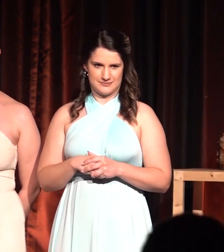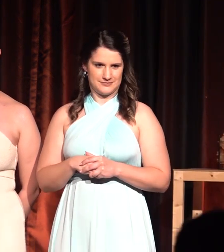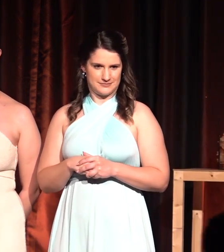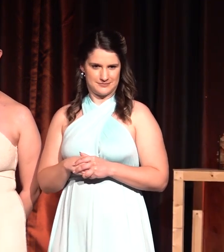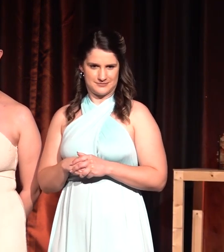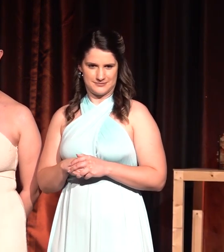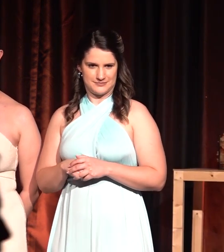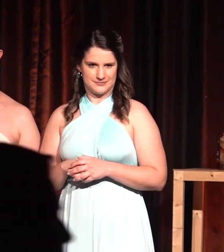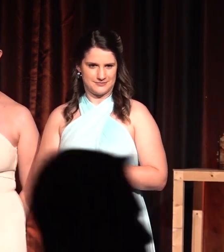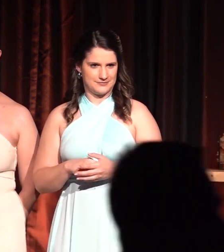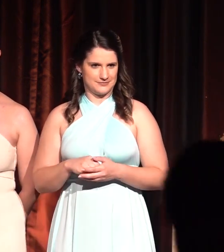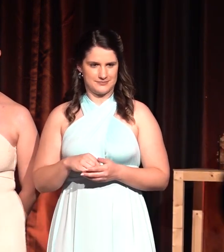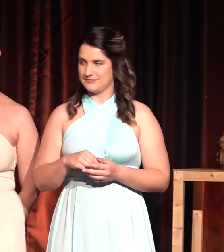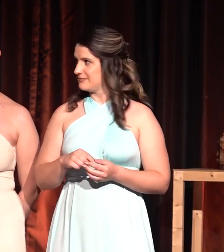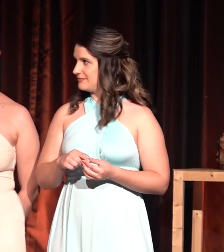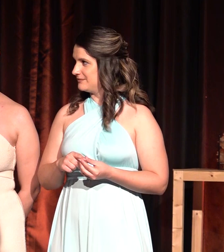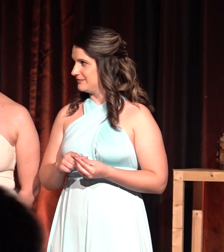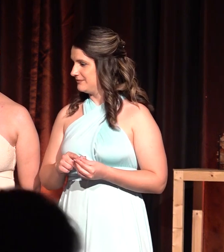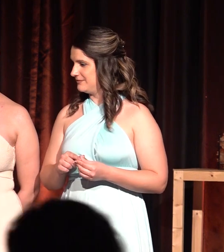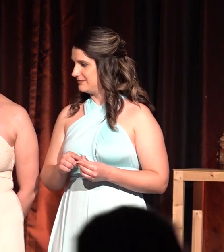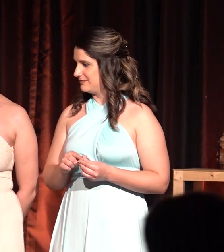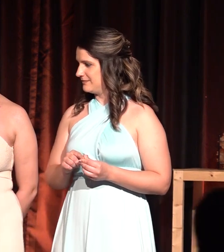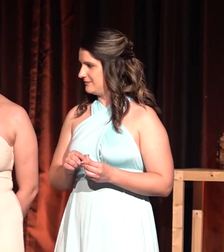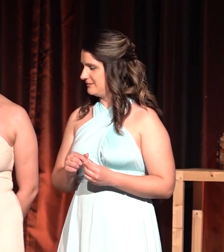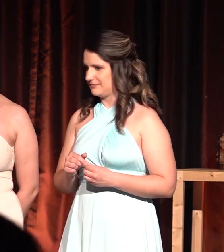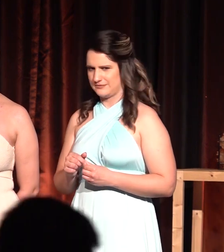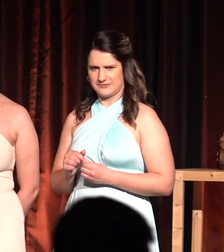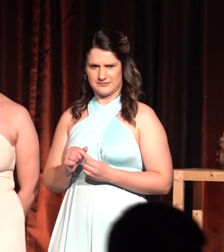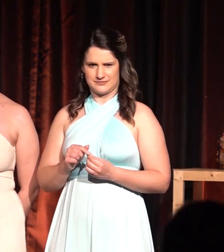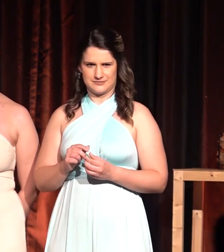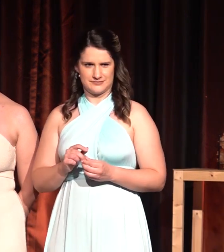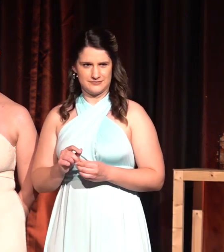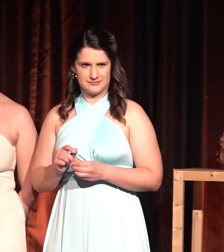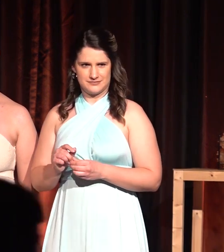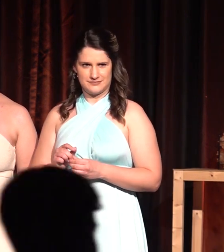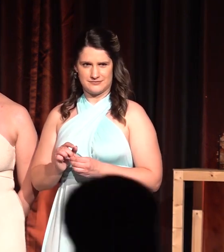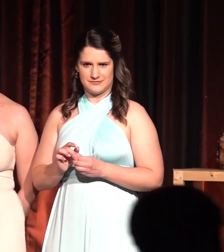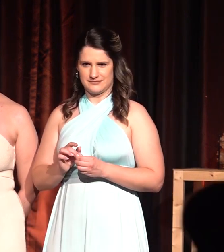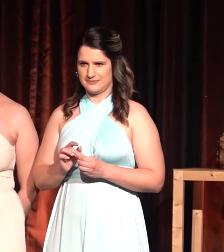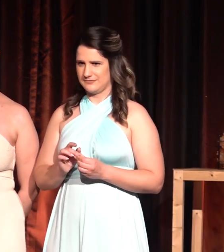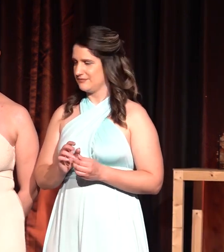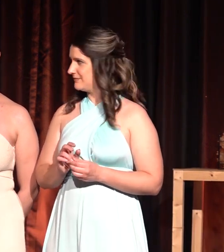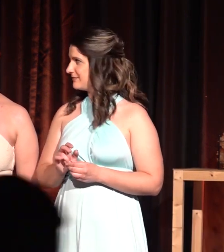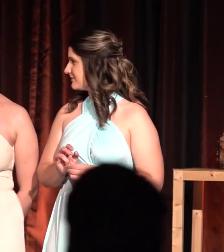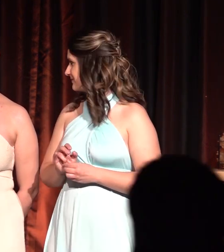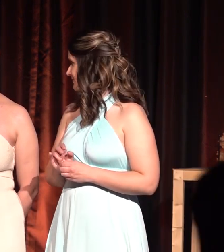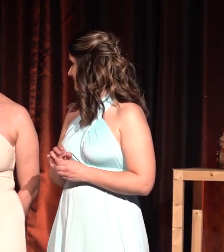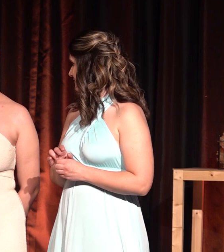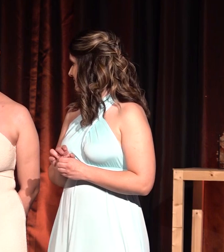Hakmaoui, Mohamed Hakmaoul, Omar Lakdi, Marcel Lara, Pau Morales,